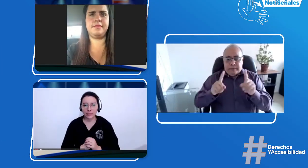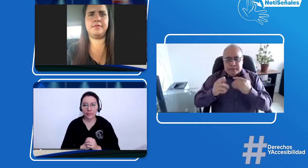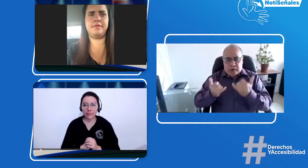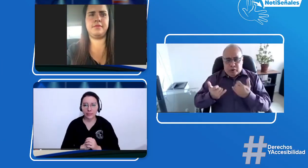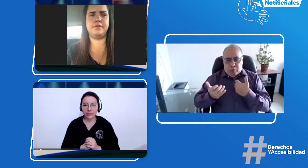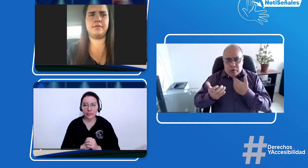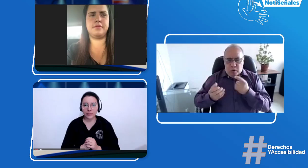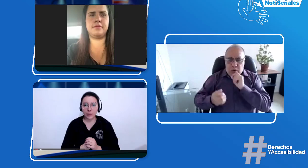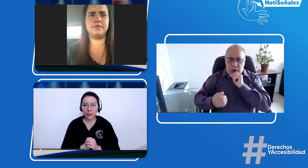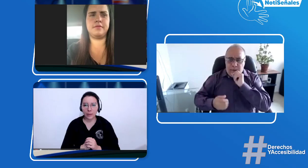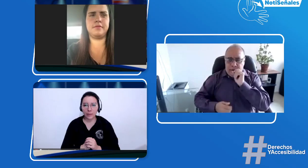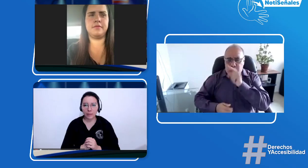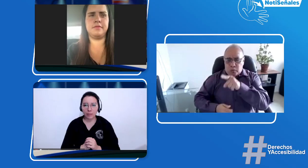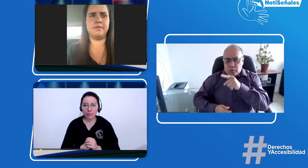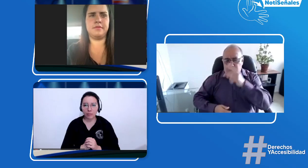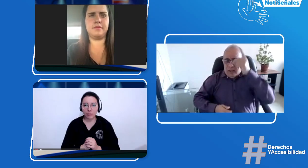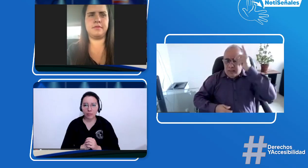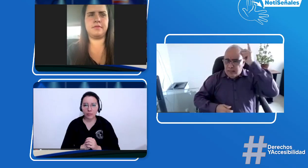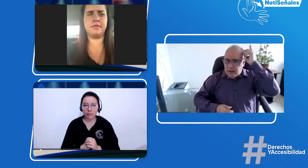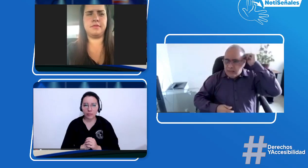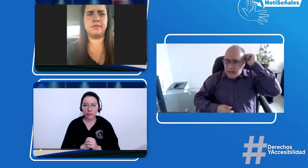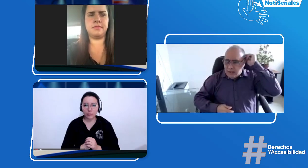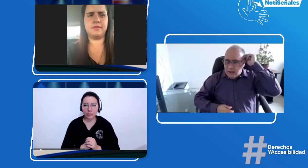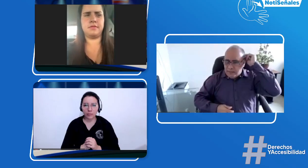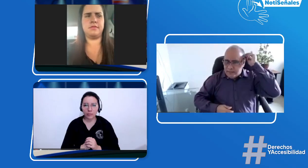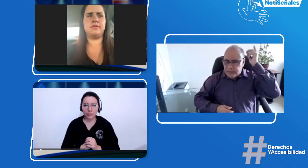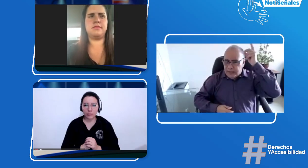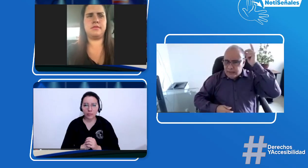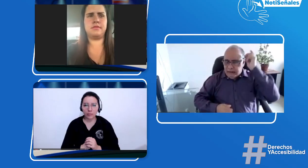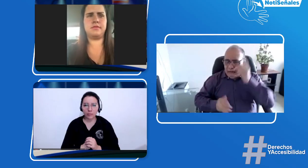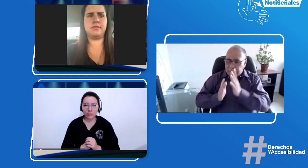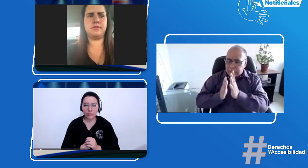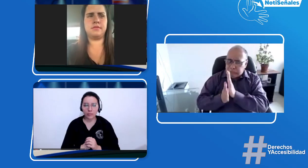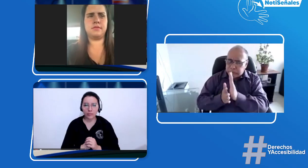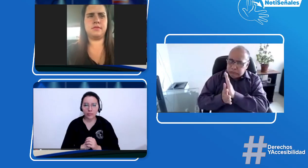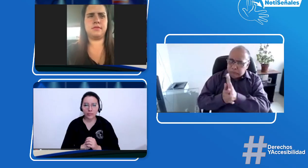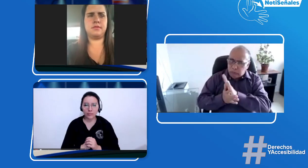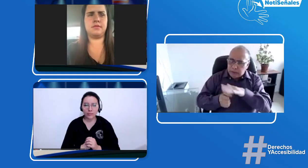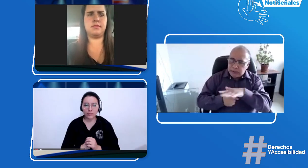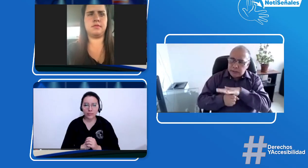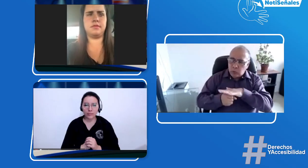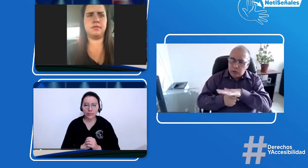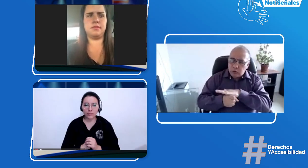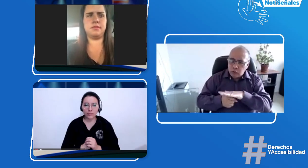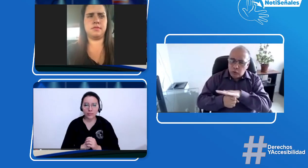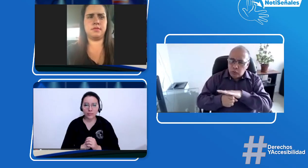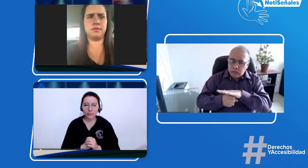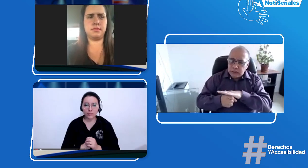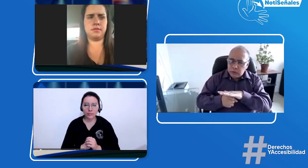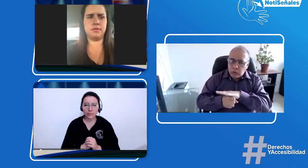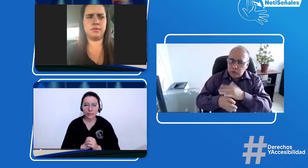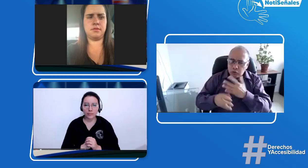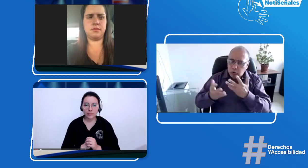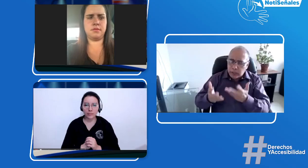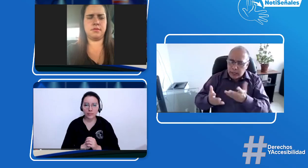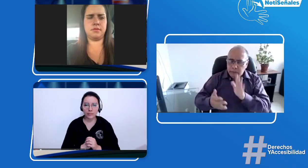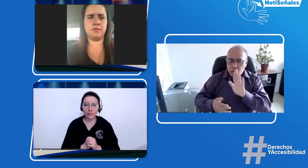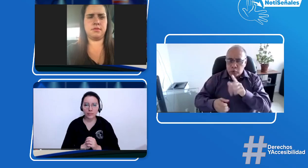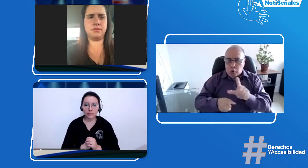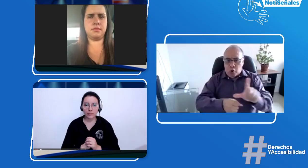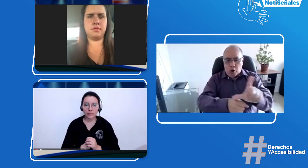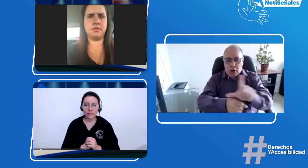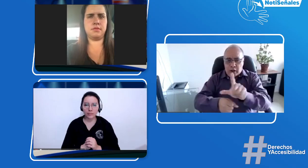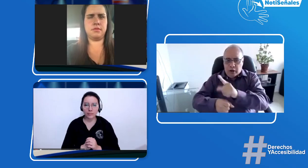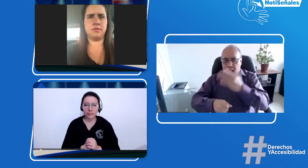Ok, claro, pero entonces quiero preguntarle a nuestro líder sordo, Daniel Ocampo, que nos